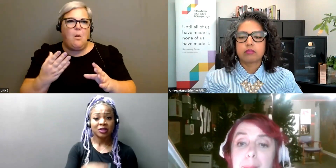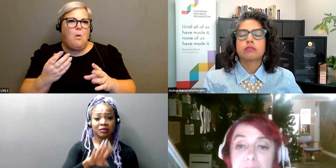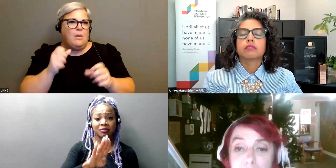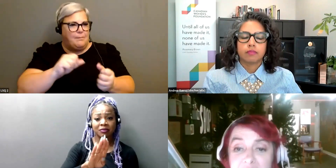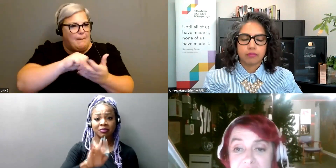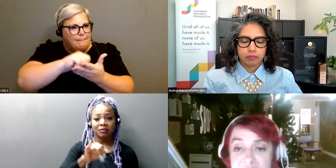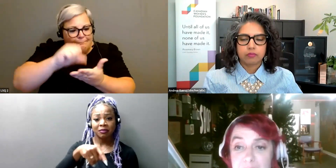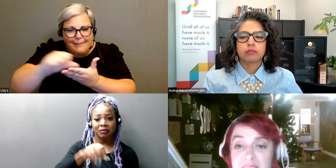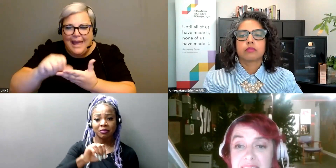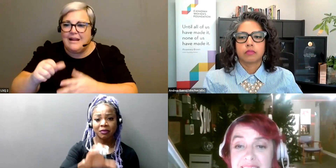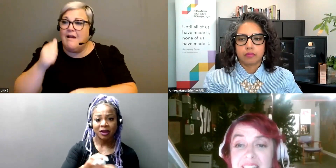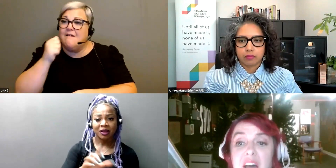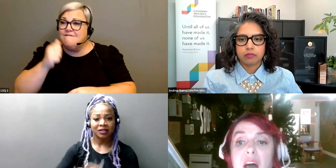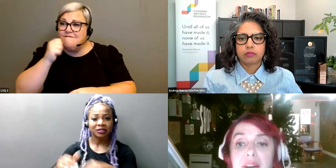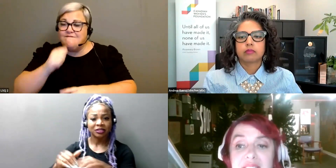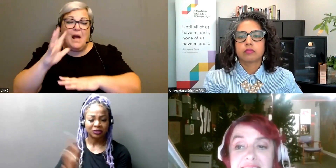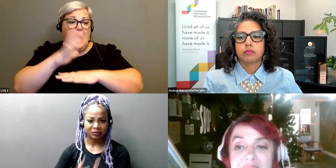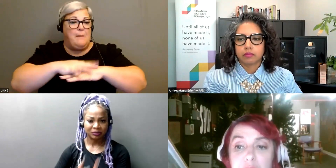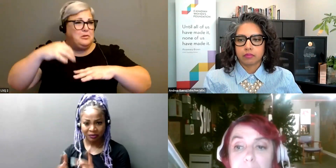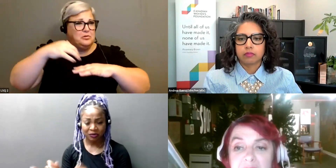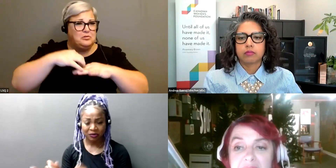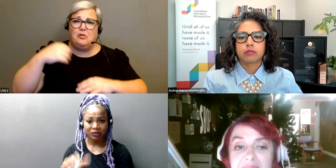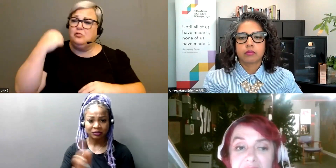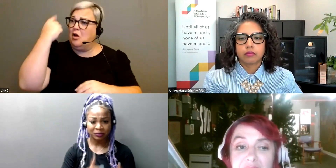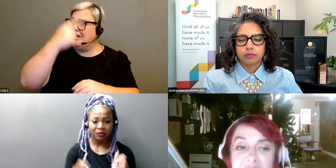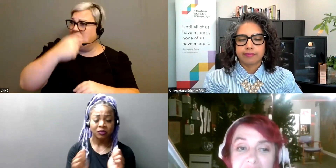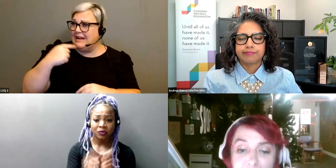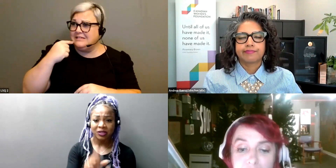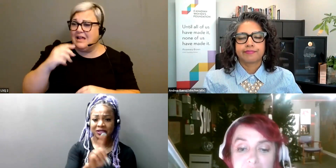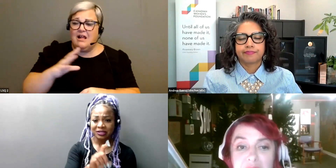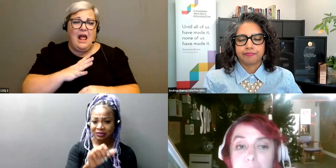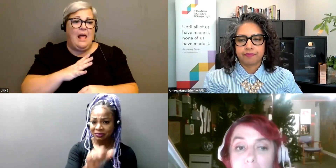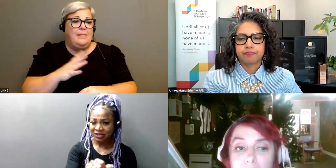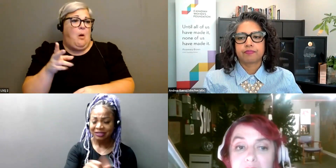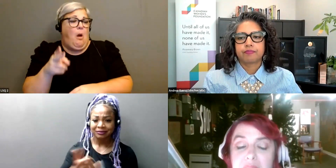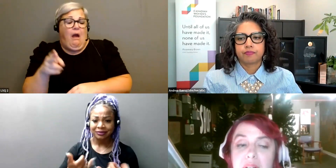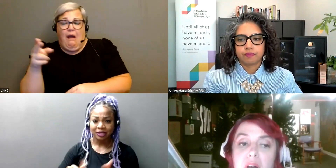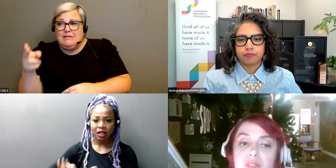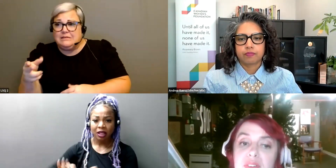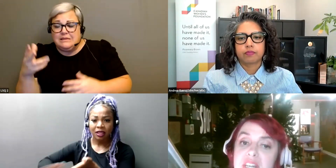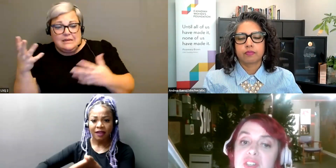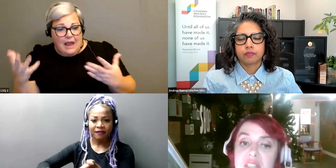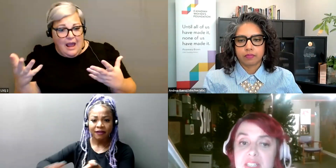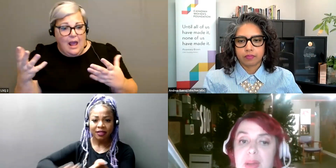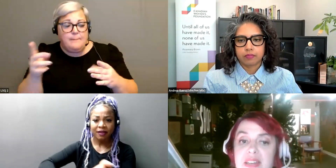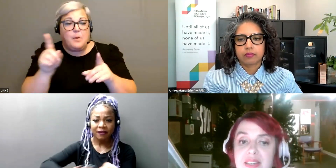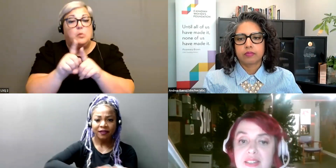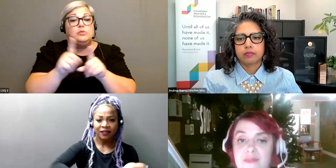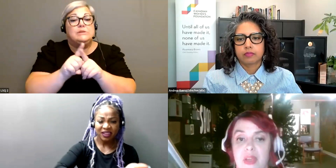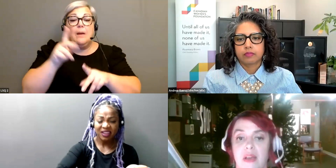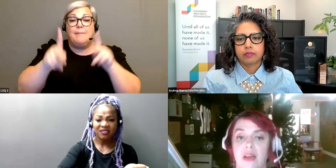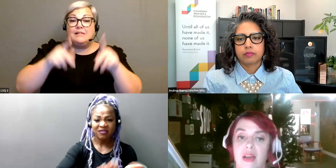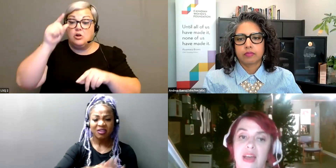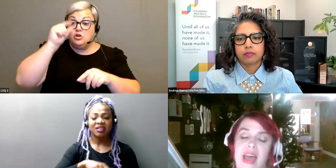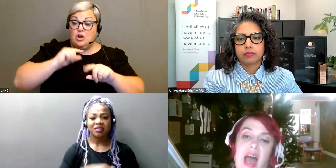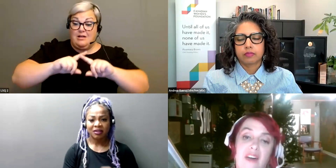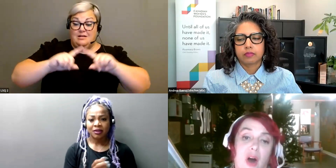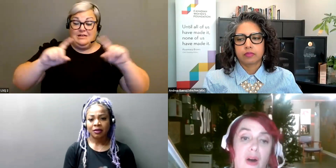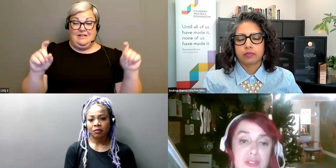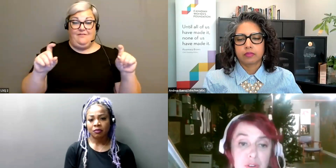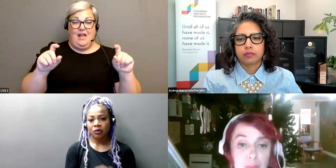les personnes autochtones, racialisées, les personnes souffrant d'un handicap et les personnes de genre divers